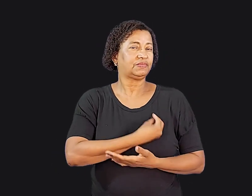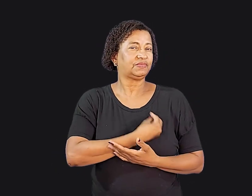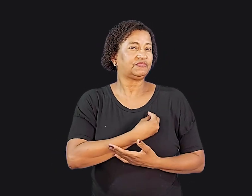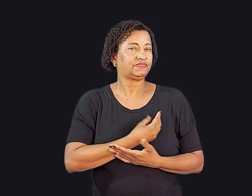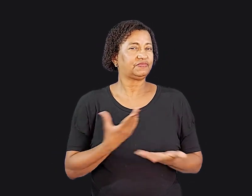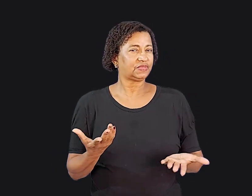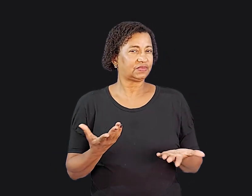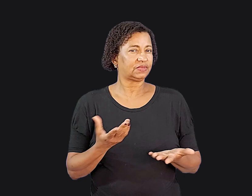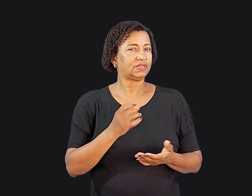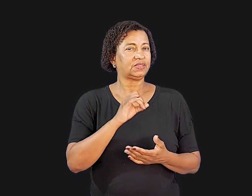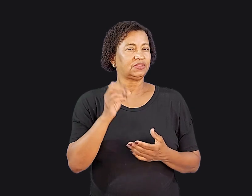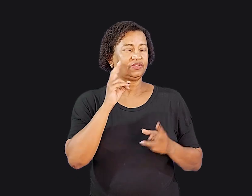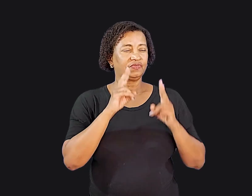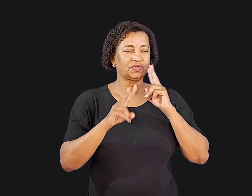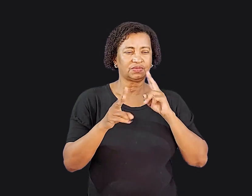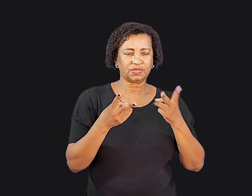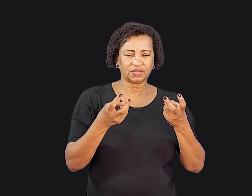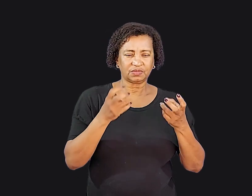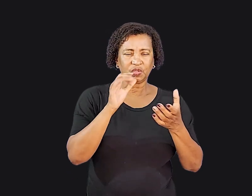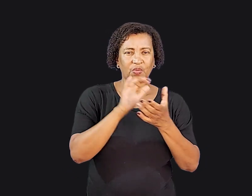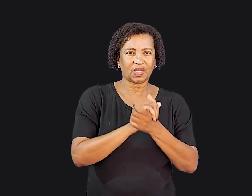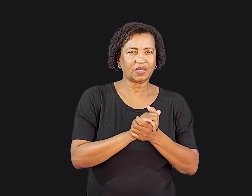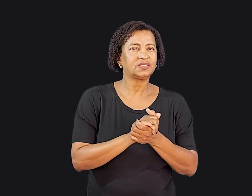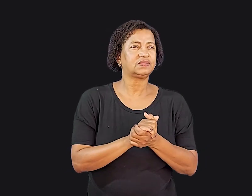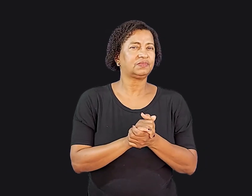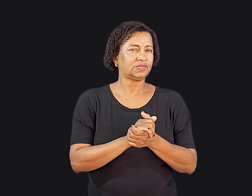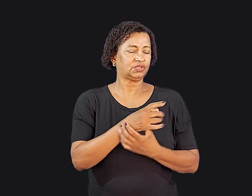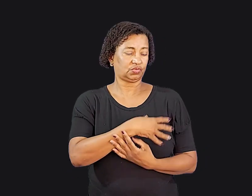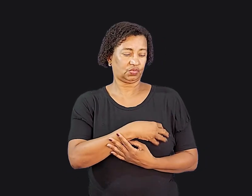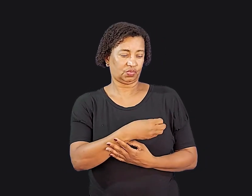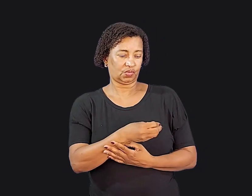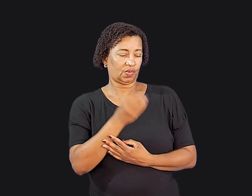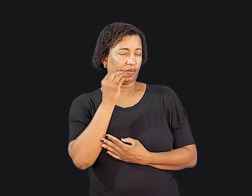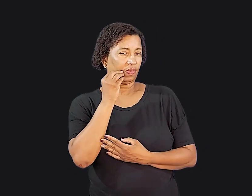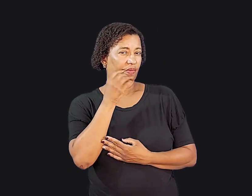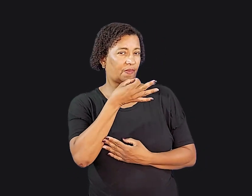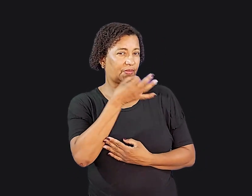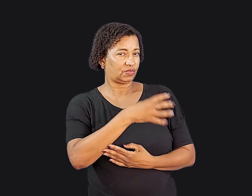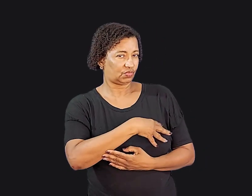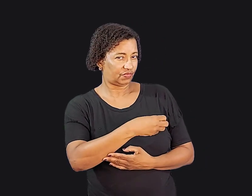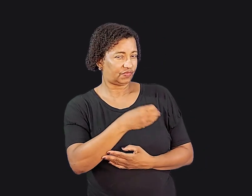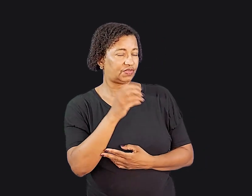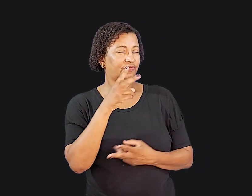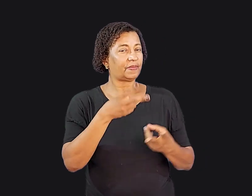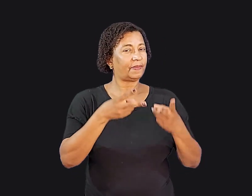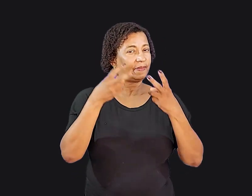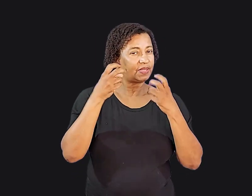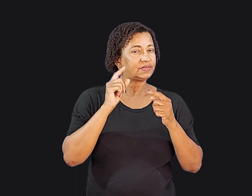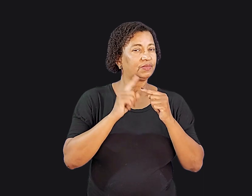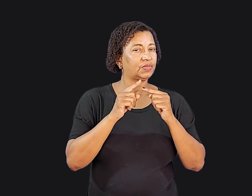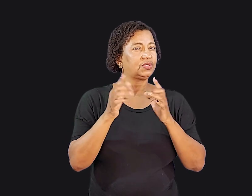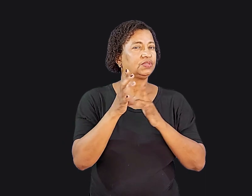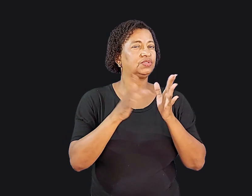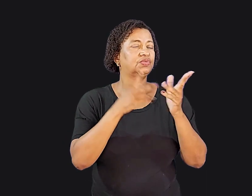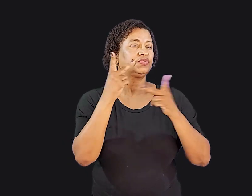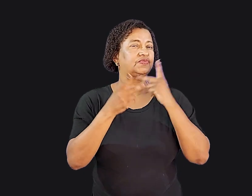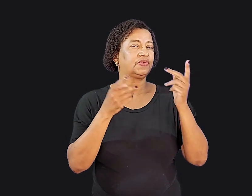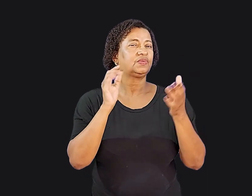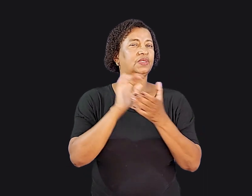enfrentar a vida? Se você olhar para o casamento sob a ótica dos filhos, verá porque Jesus disse que o casamento é um